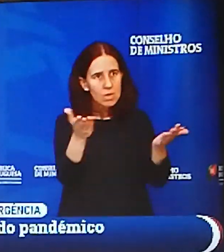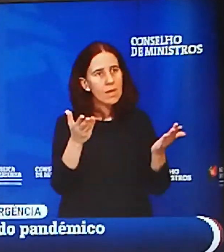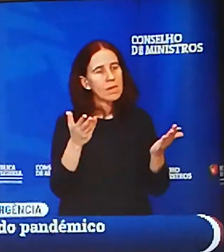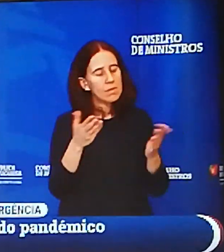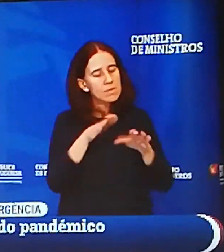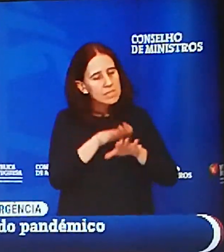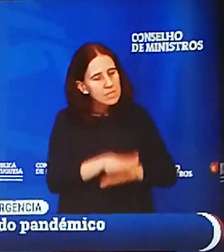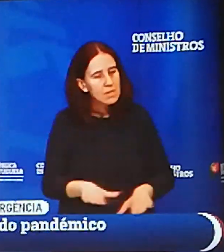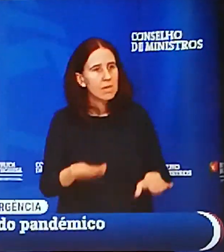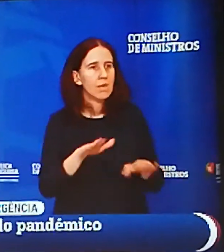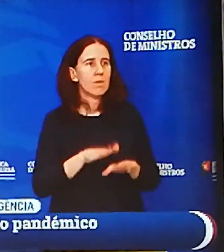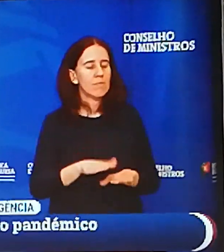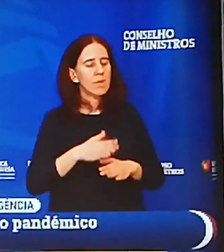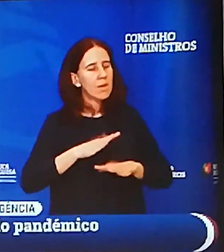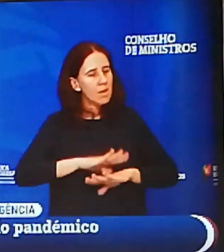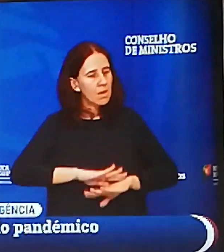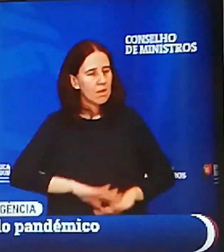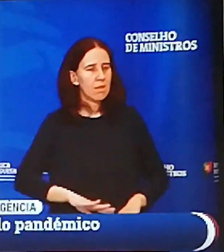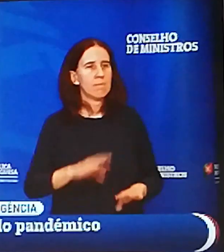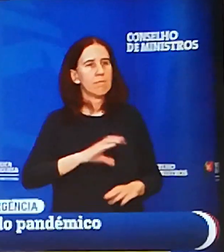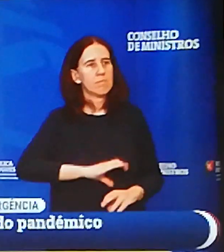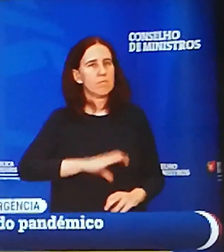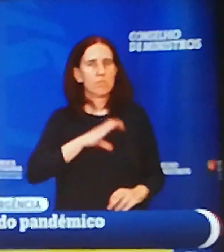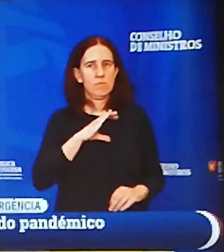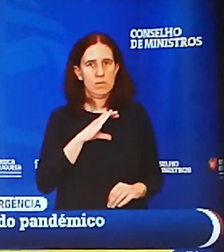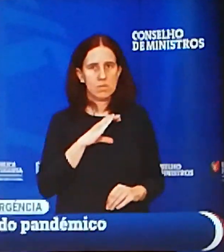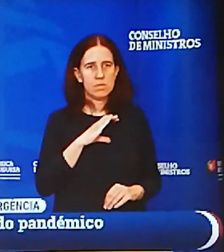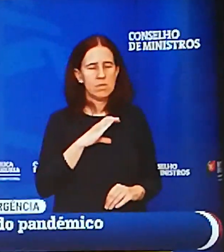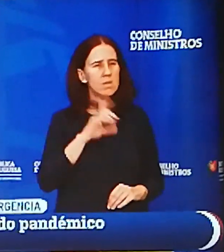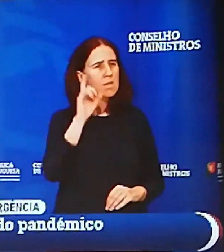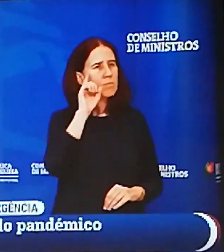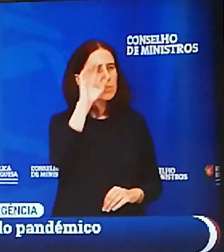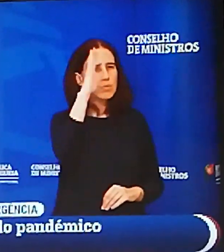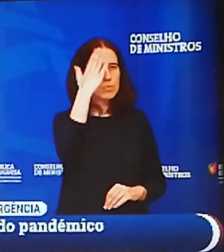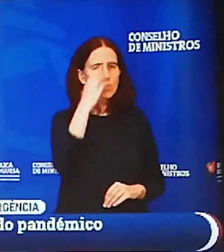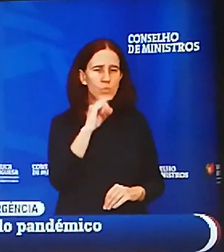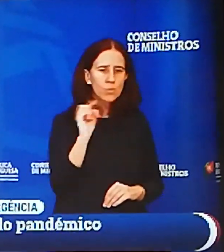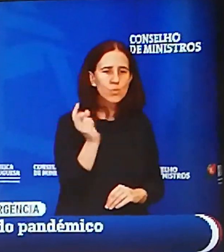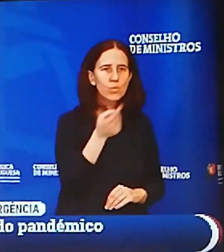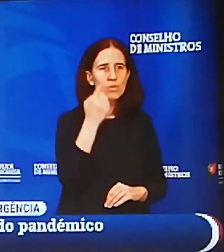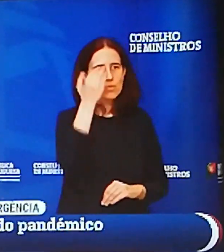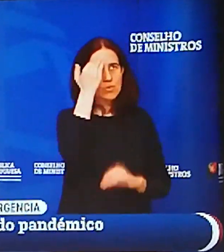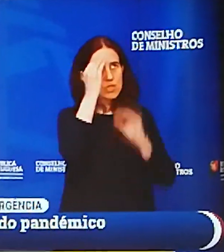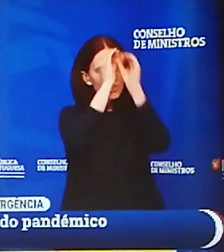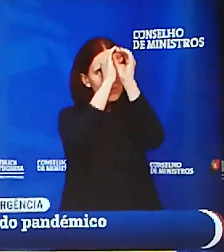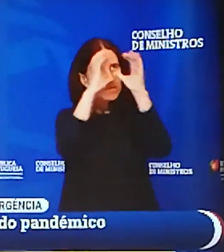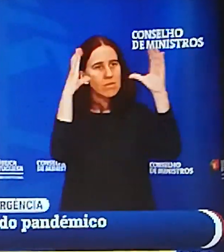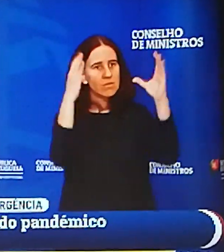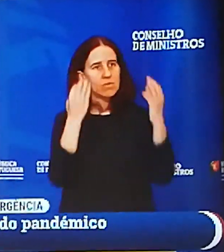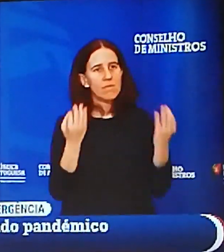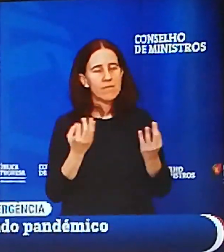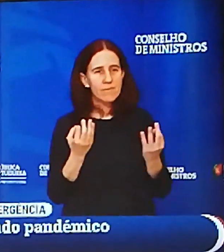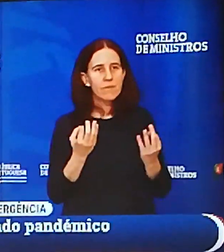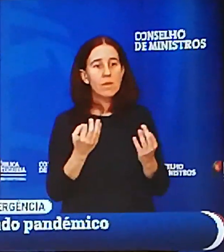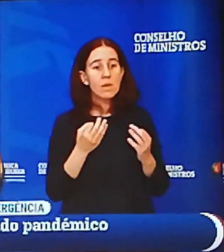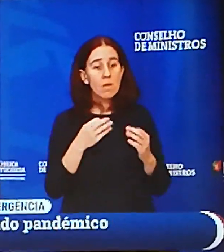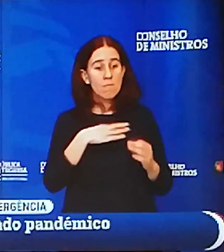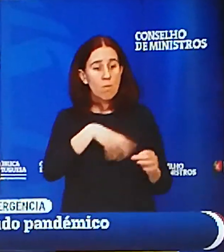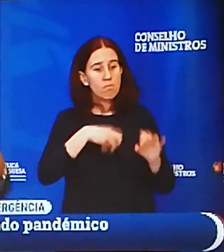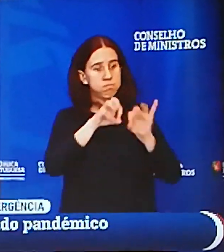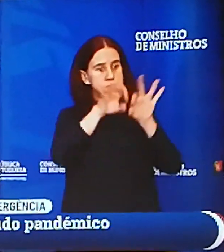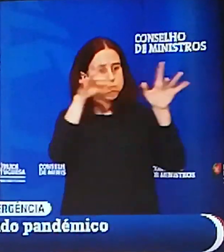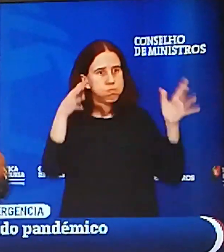a serenidade, a calma, a confiança. É muito importante todos estarmos cientes de que estamos perante uma pandemia que é